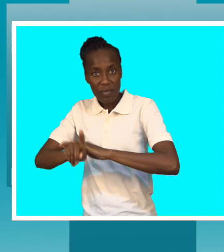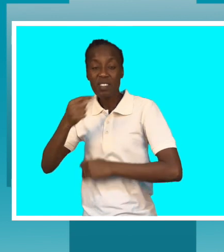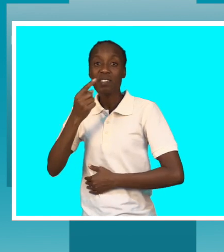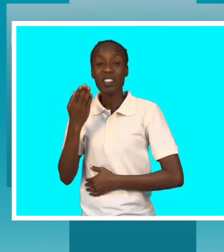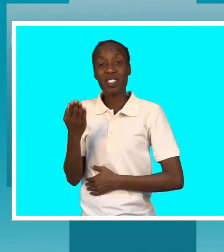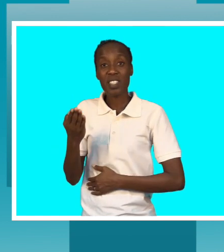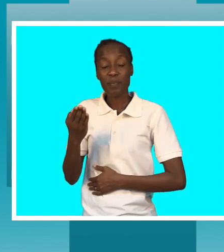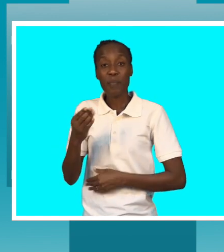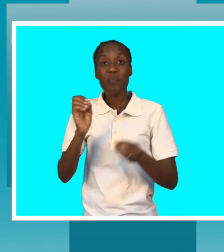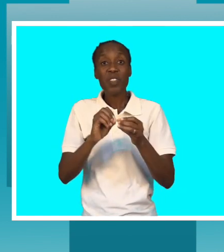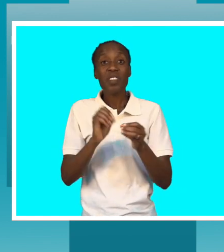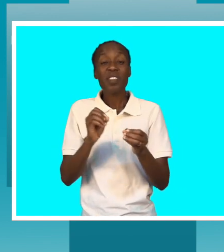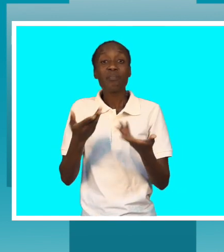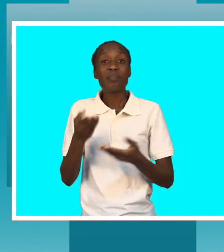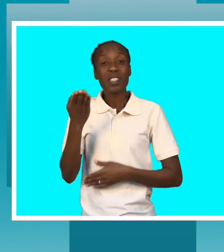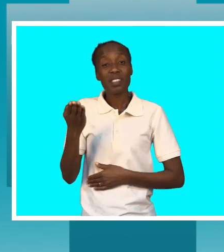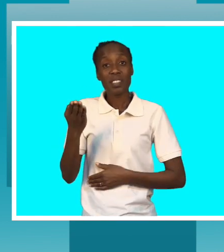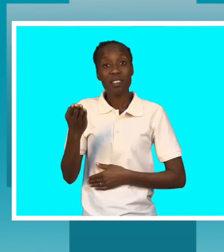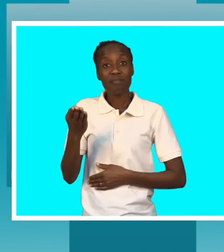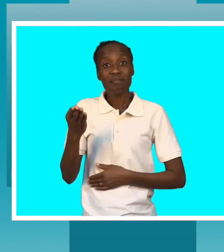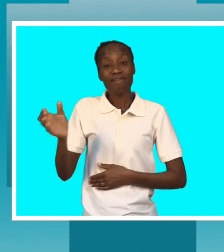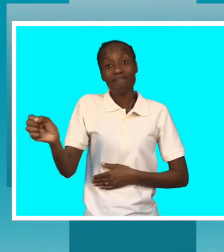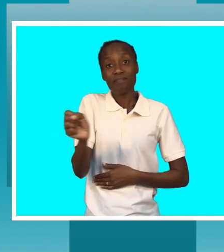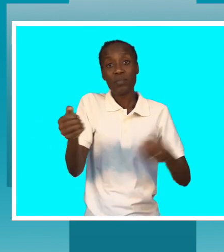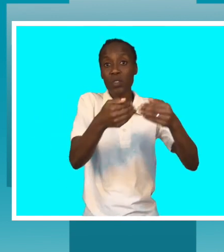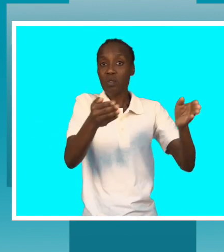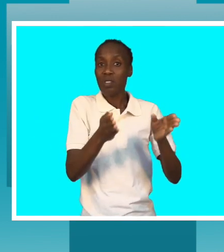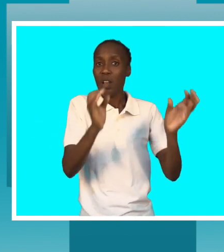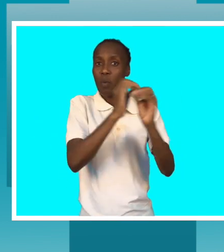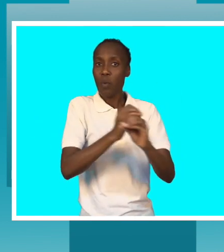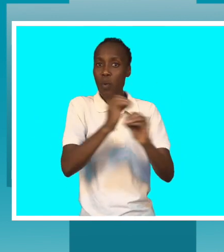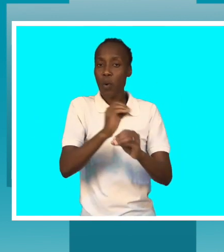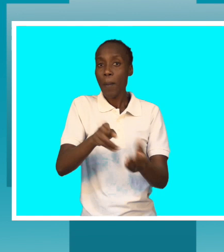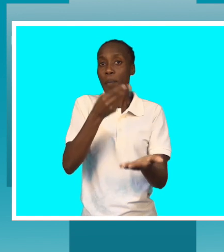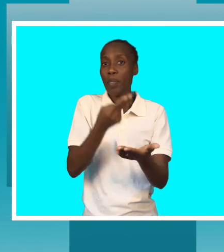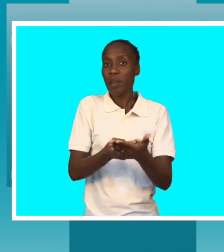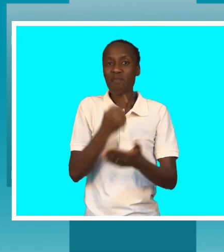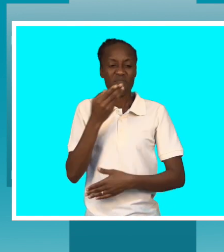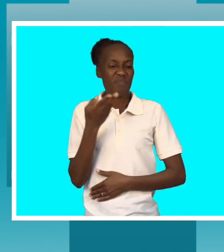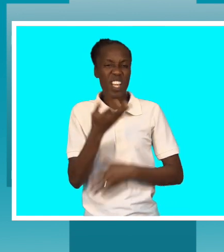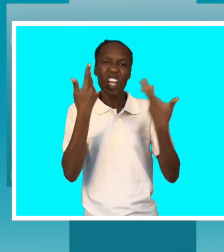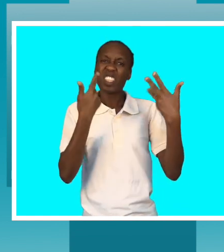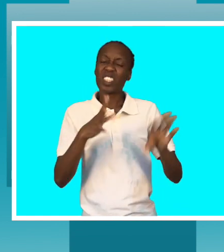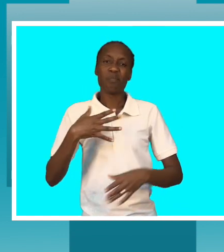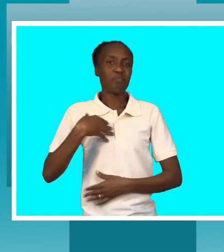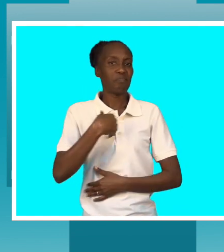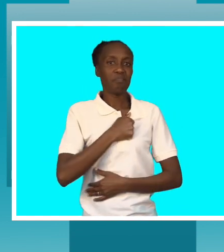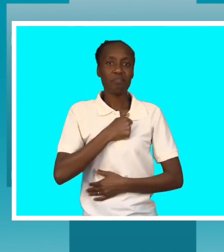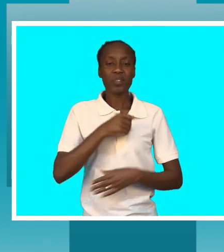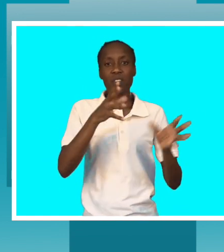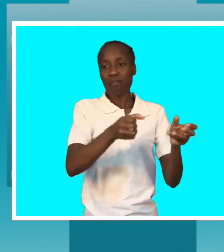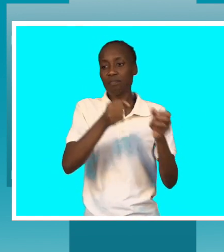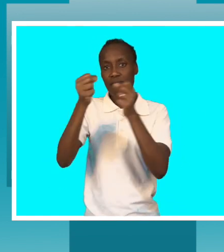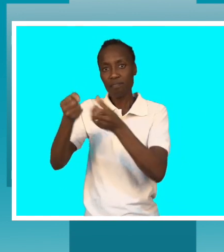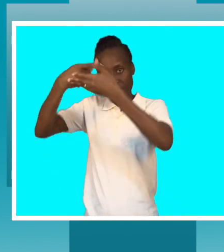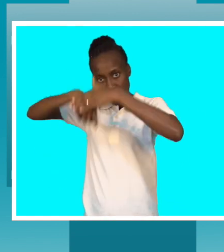para a sala, uma meio para internar, e essa já não existe essa pessoa. Leve para o que casa mortuária. Segunda-feira, ele quer